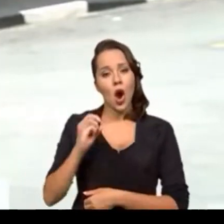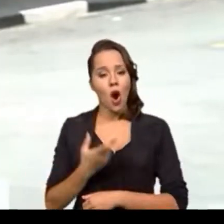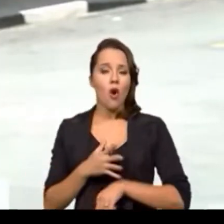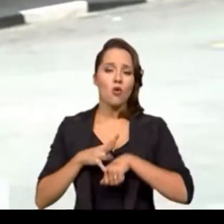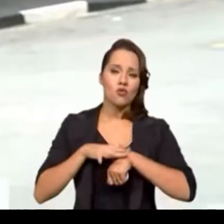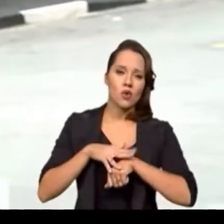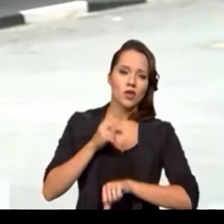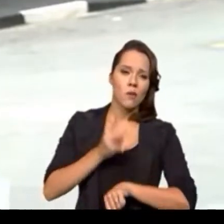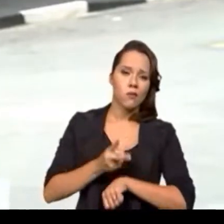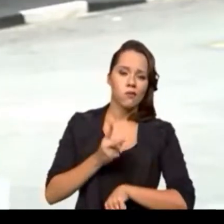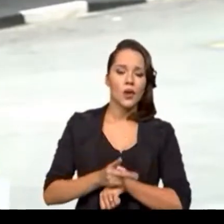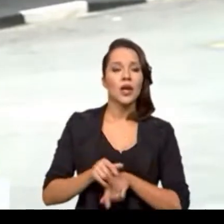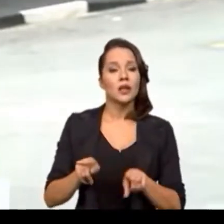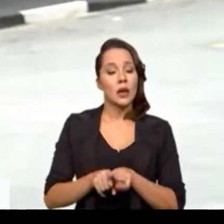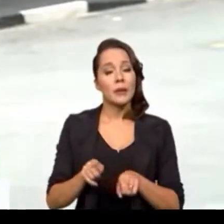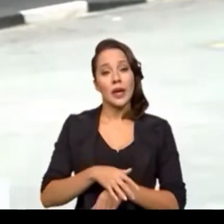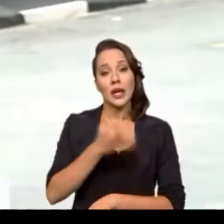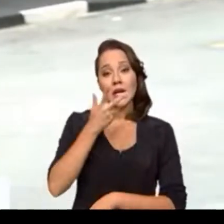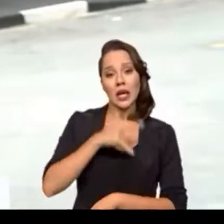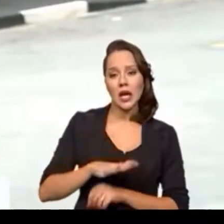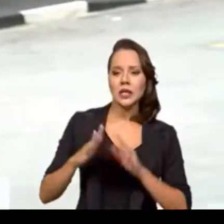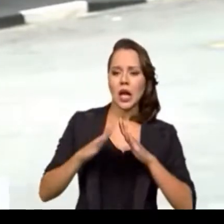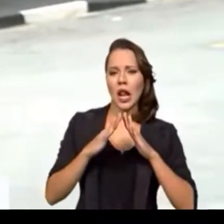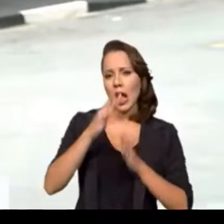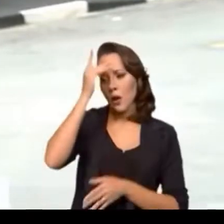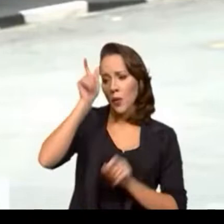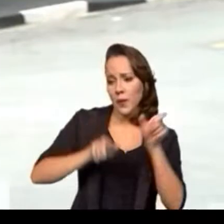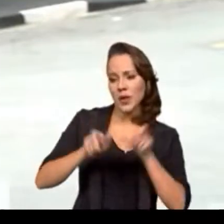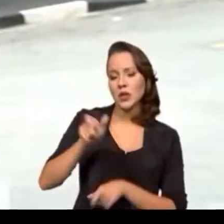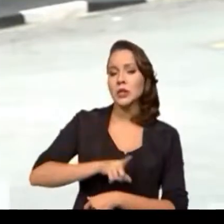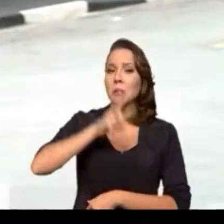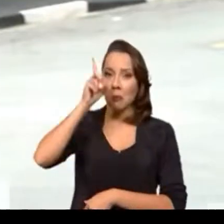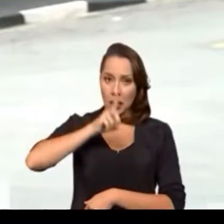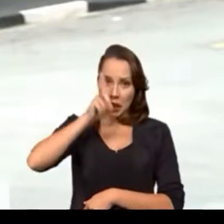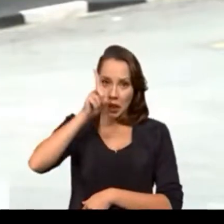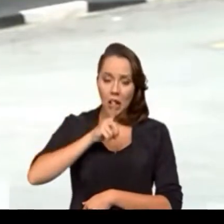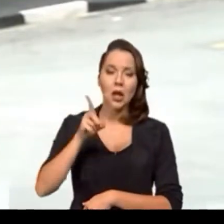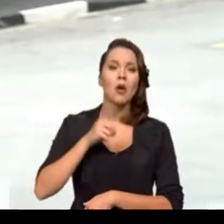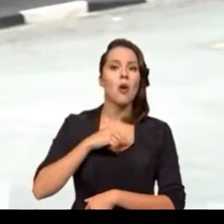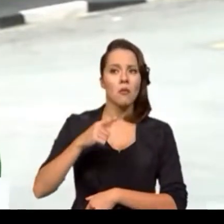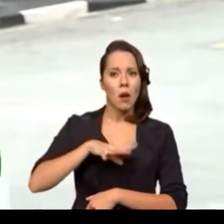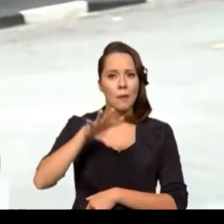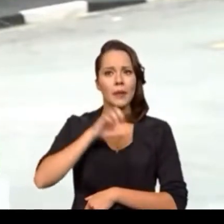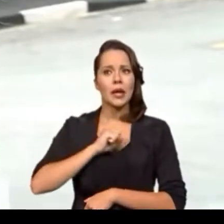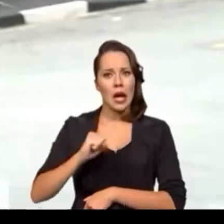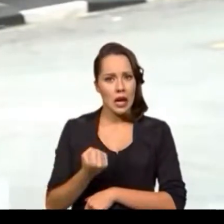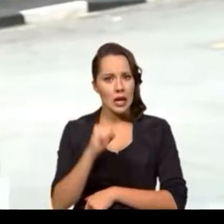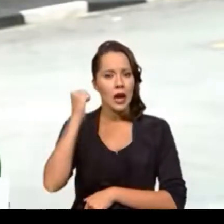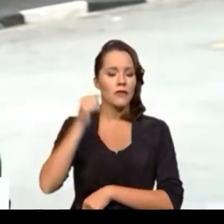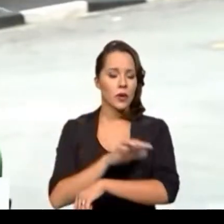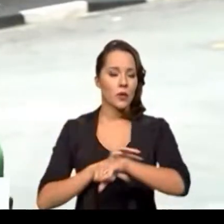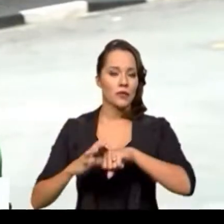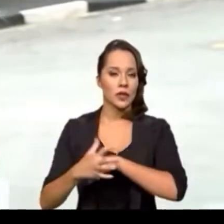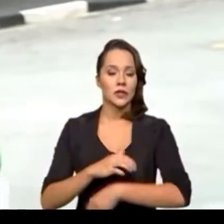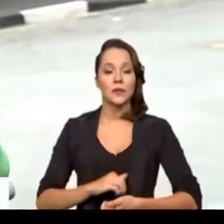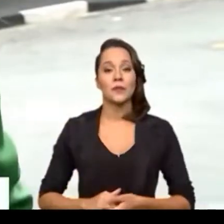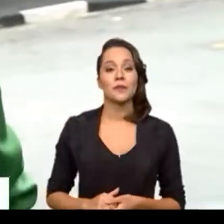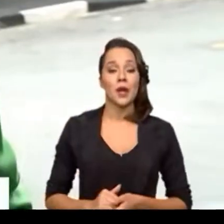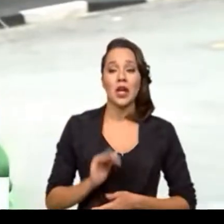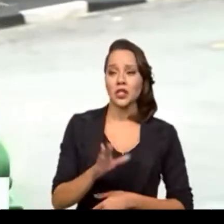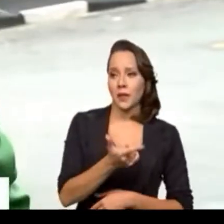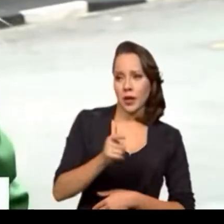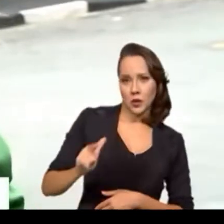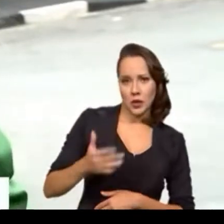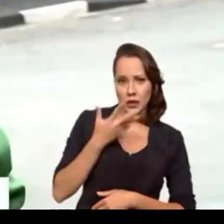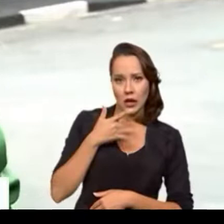novidades e crianças que vivam lá com pessoas com alto risco para a evolução grave de got 2019 só para